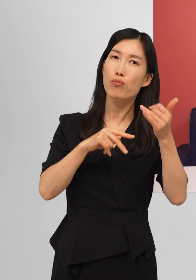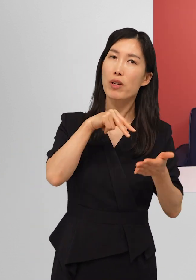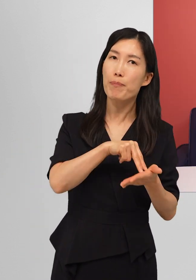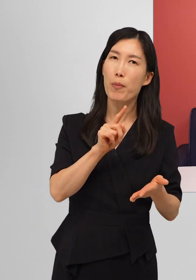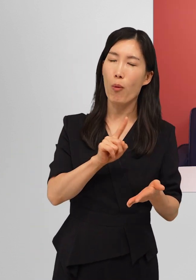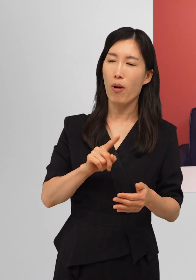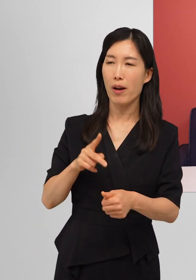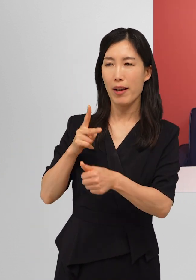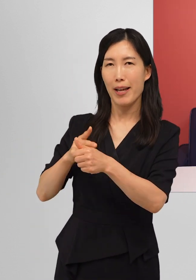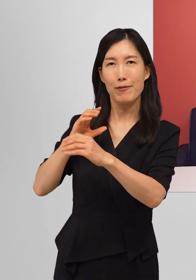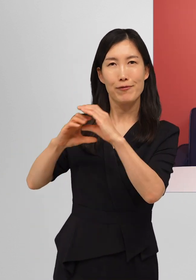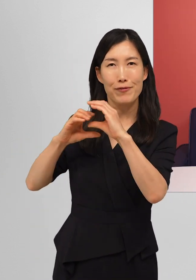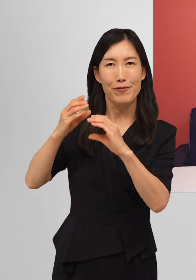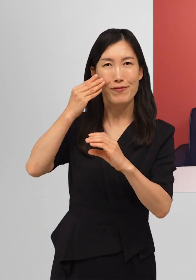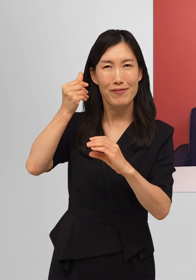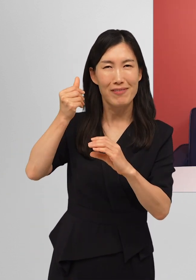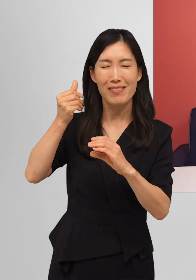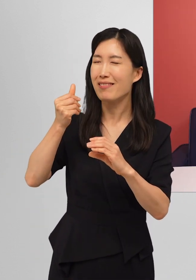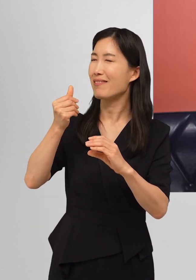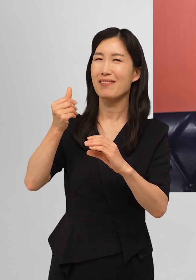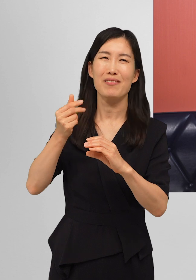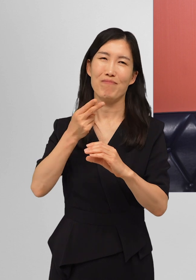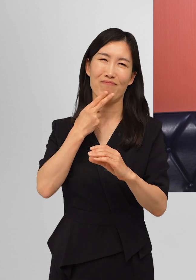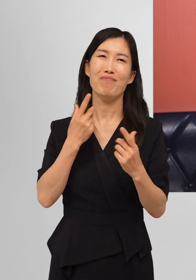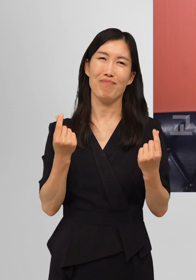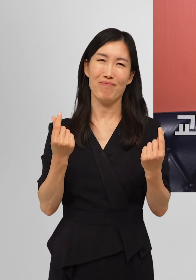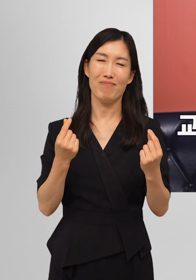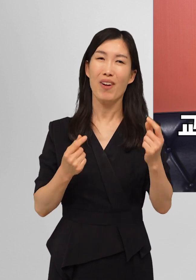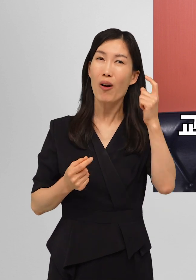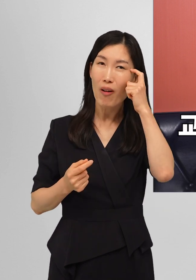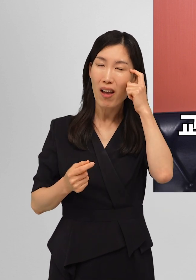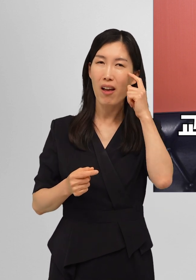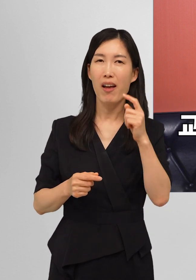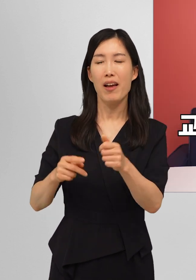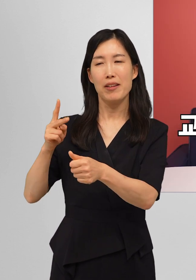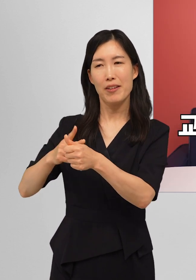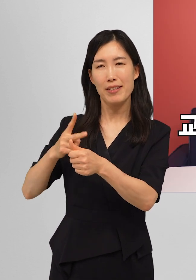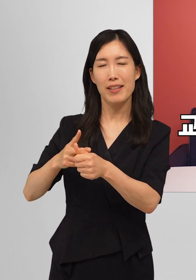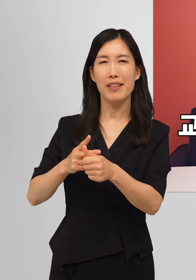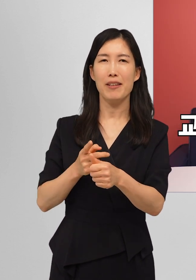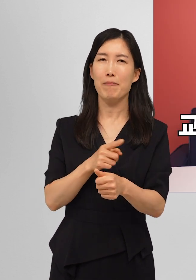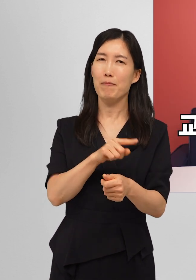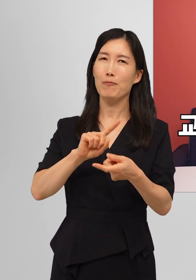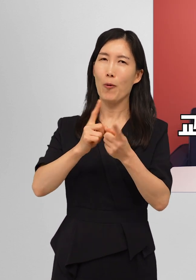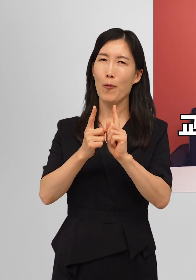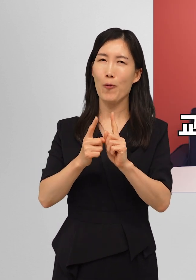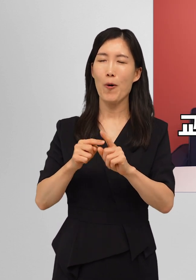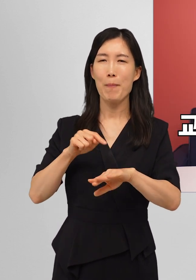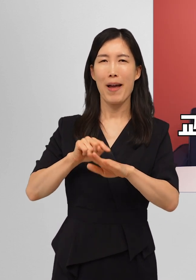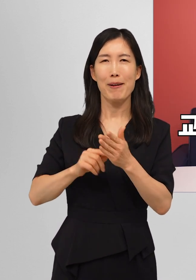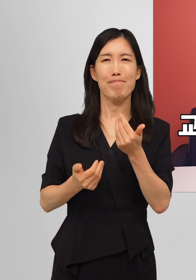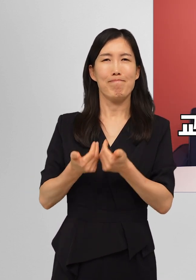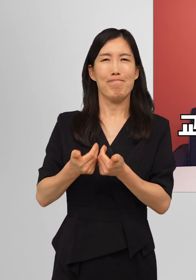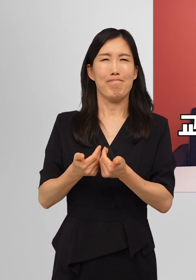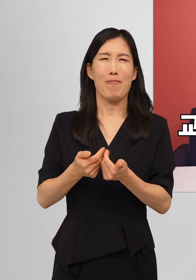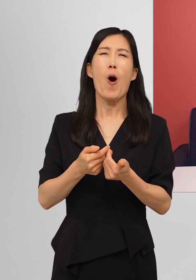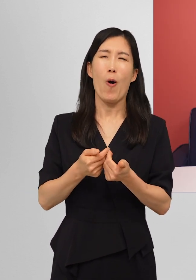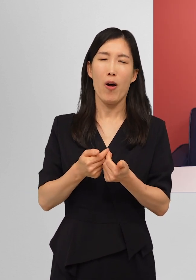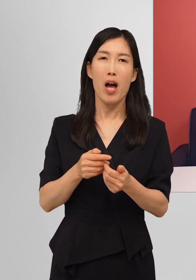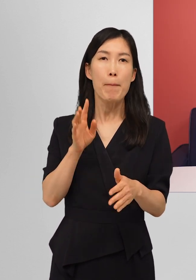학부모님들 입장에서도 소통이 수월하진 않습니다. 일단 교사와 학부모 사이에 기본적으로 심리적 거리감이